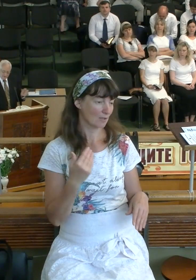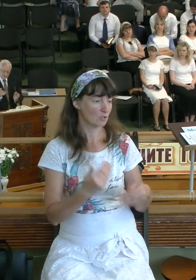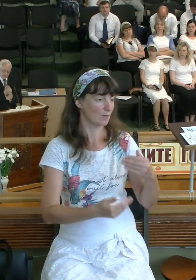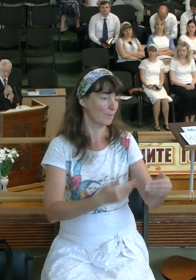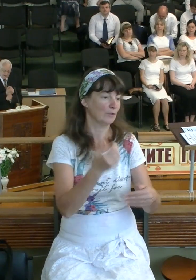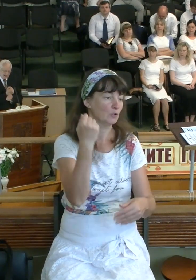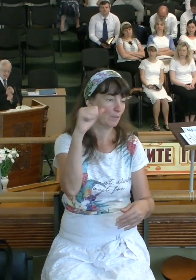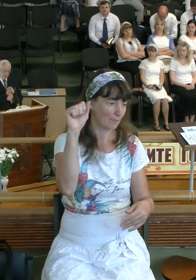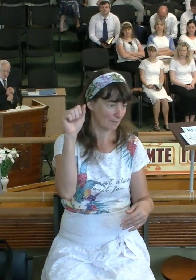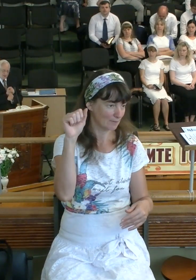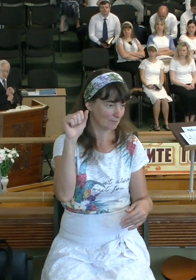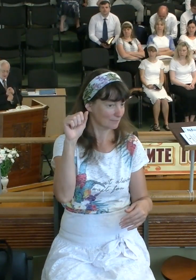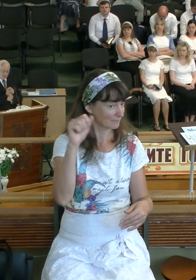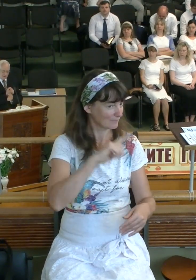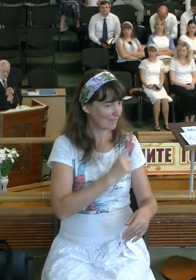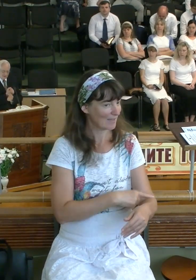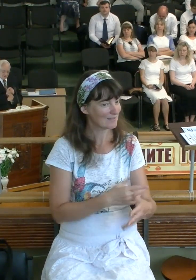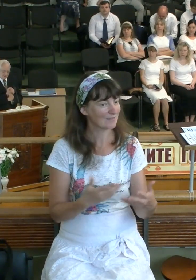получилось? Враги связали его